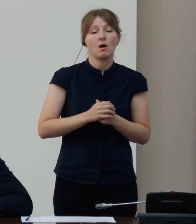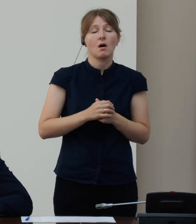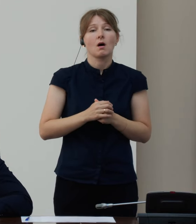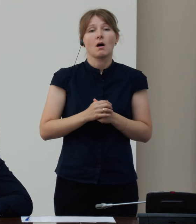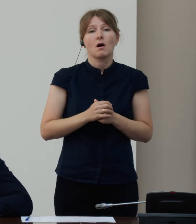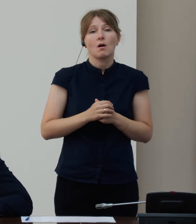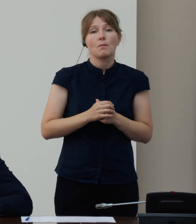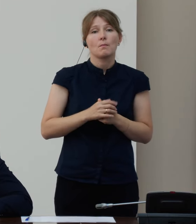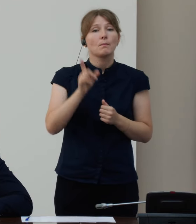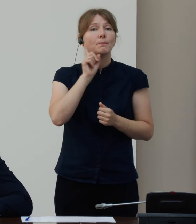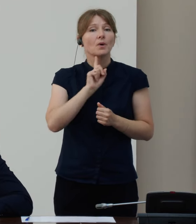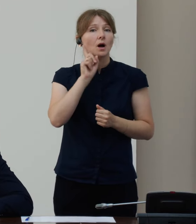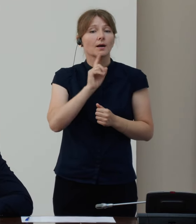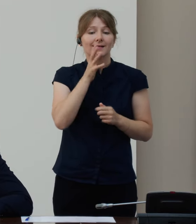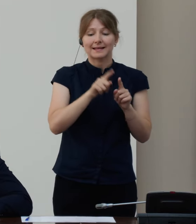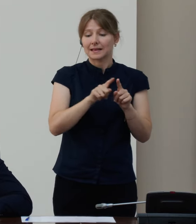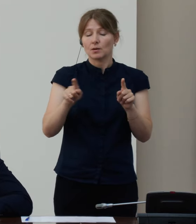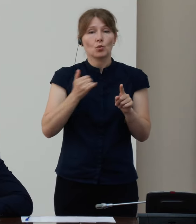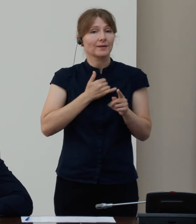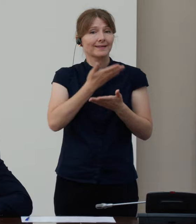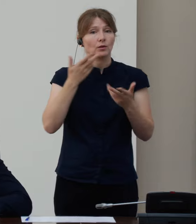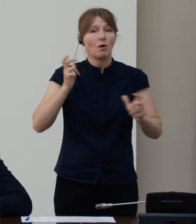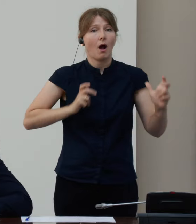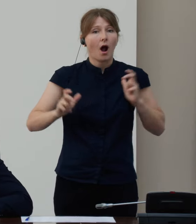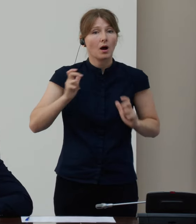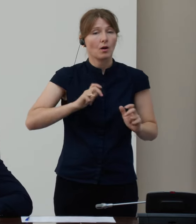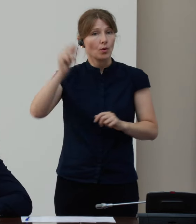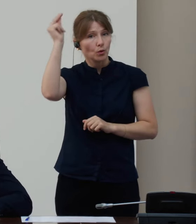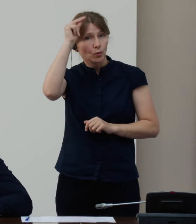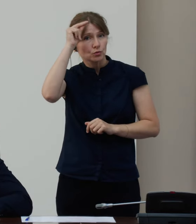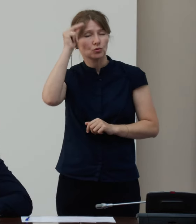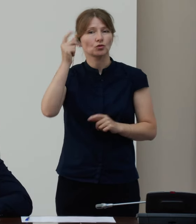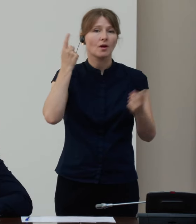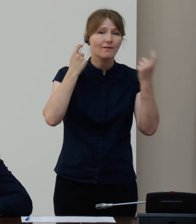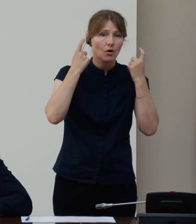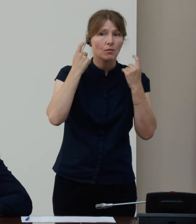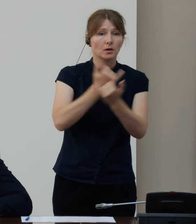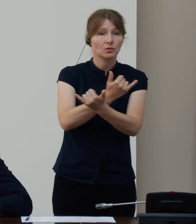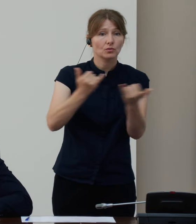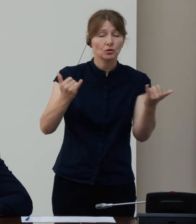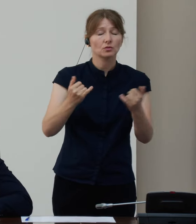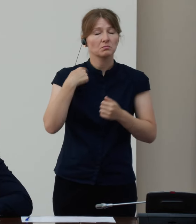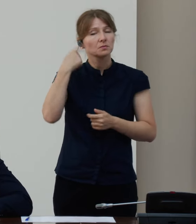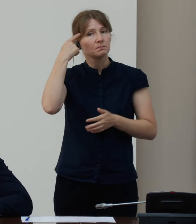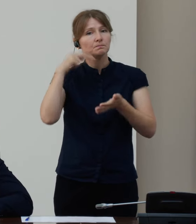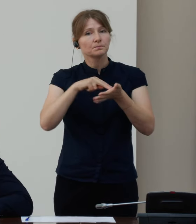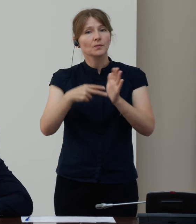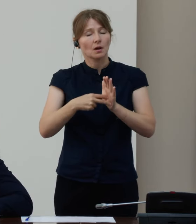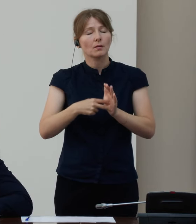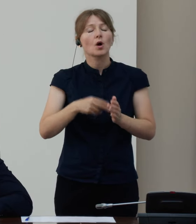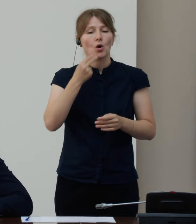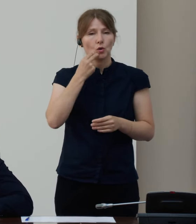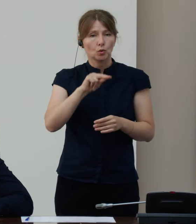avem acel institut, acea academie, acel centru de formare, ceea ce ne-am gândit noi este că o să ne adunăm